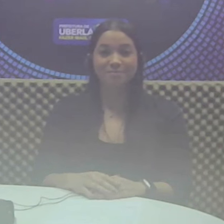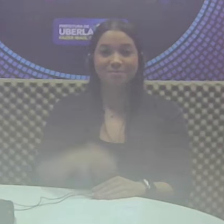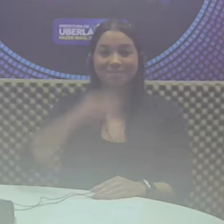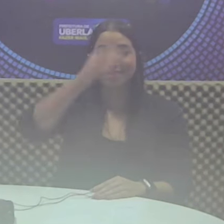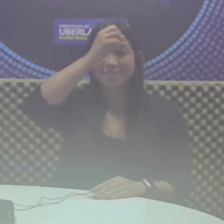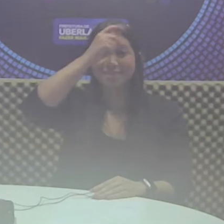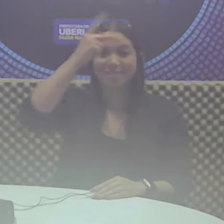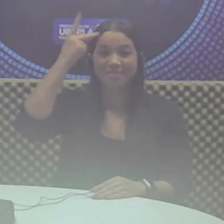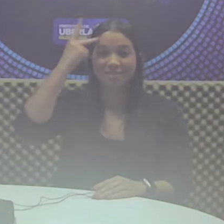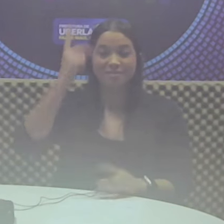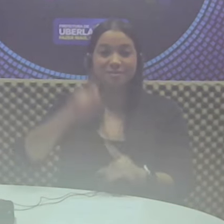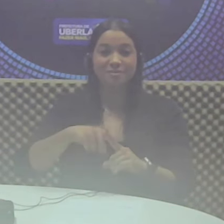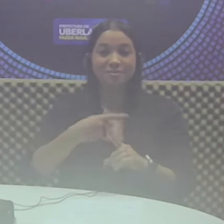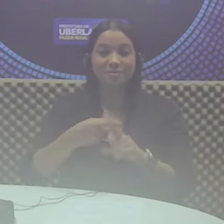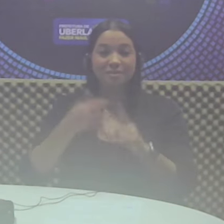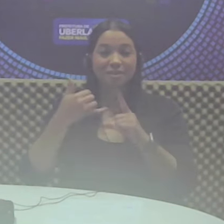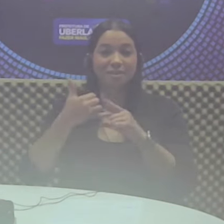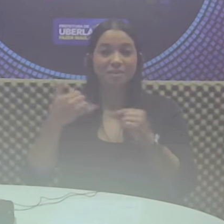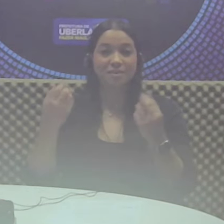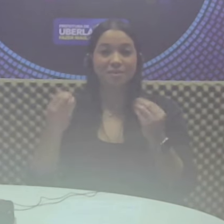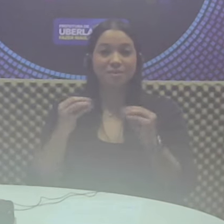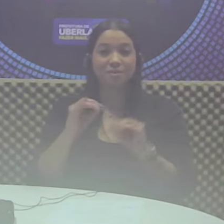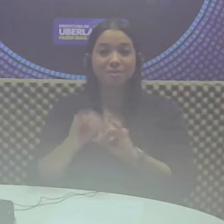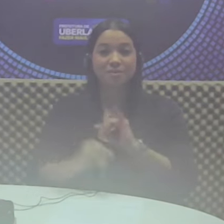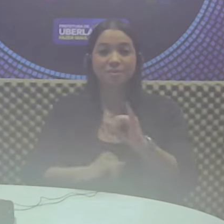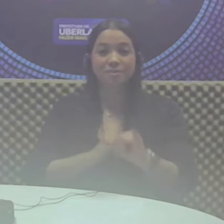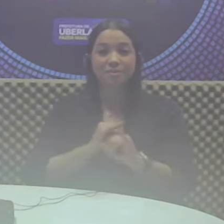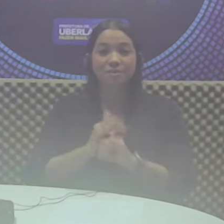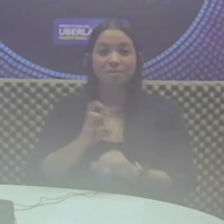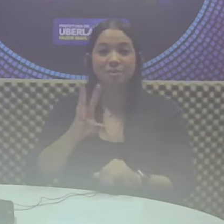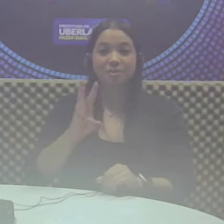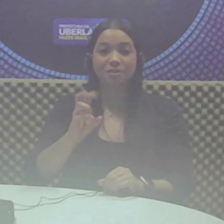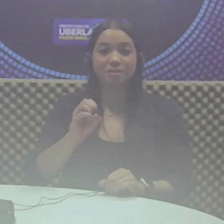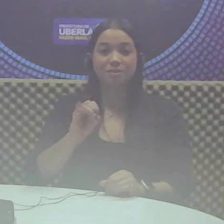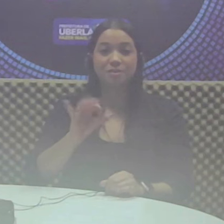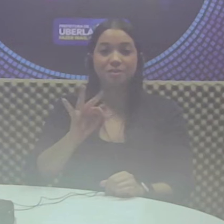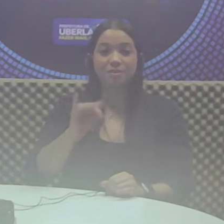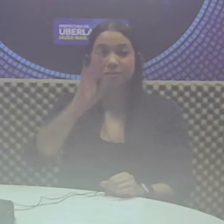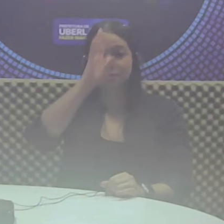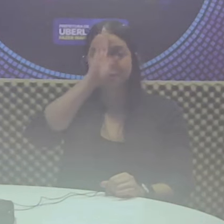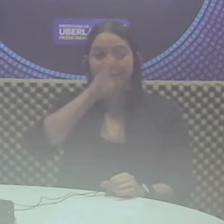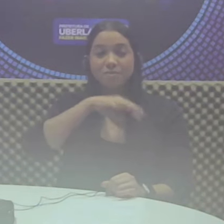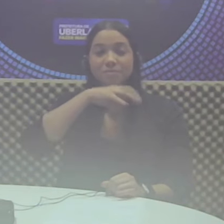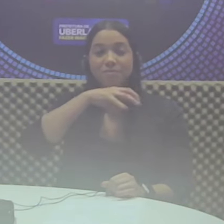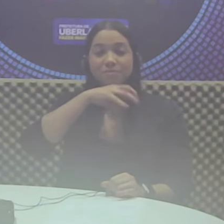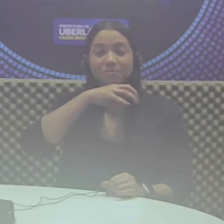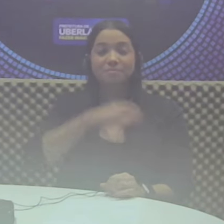Prefeitura e Algar Telecom anunciam implantação de internet Wi-Fi gratuita no Parque do Sabiá.